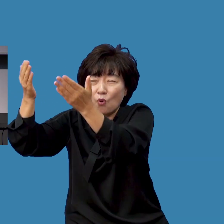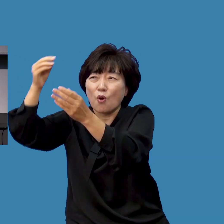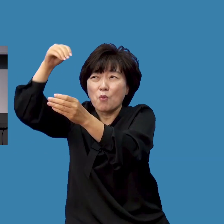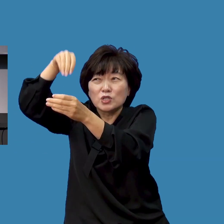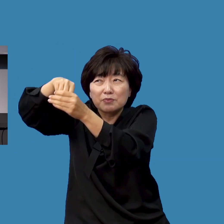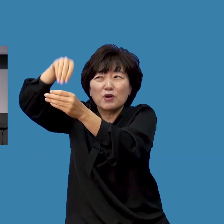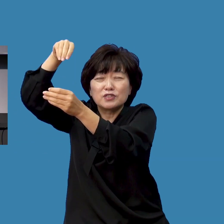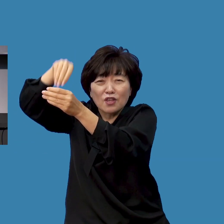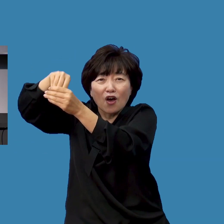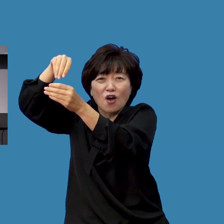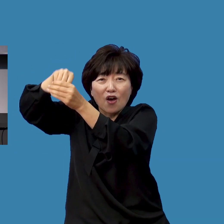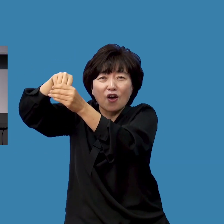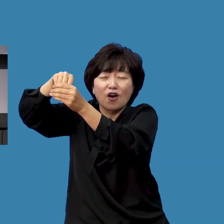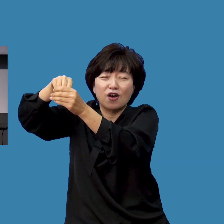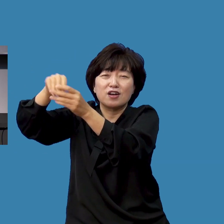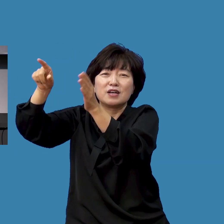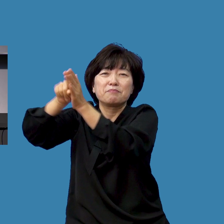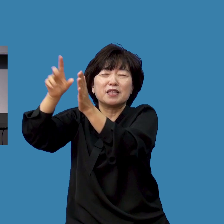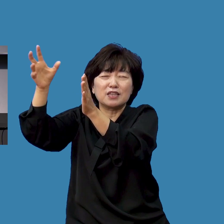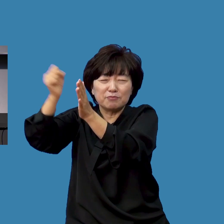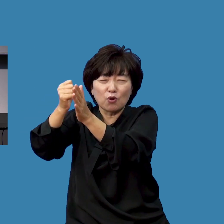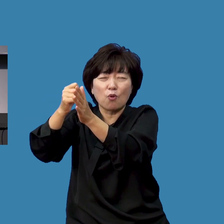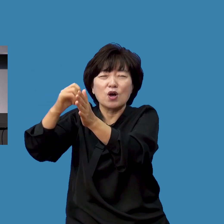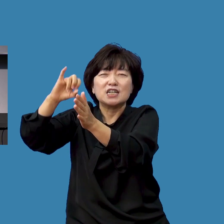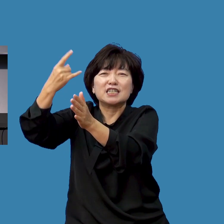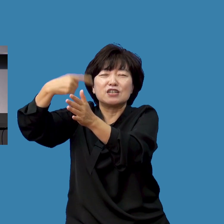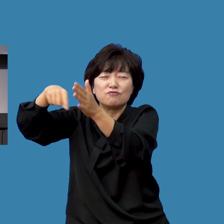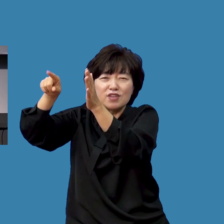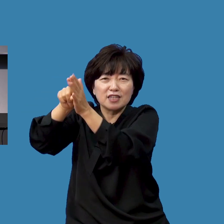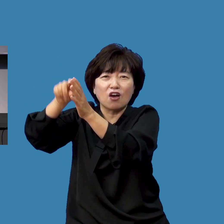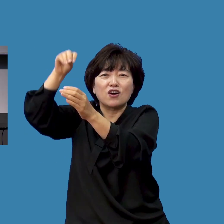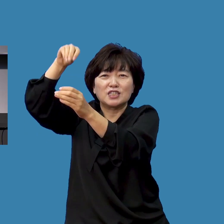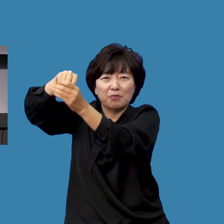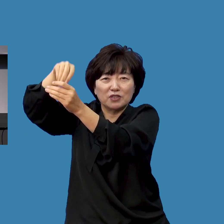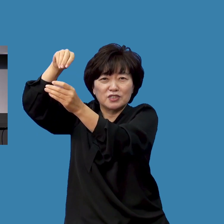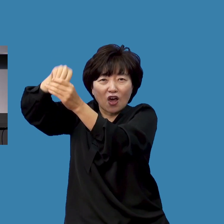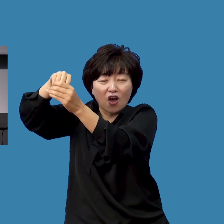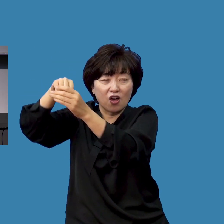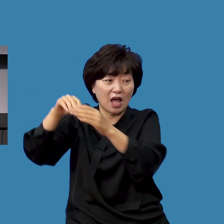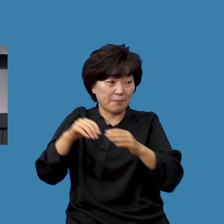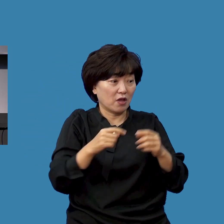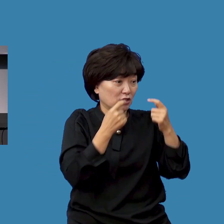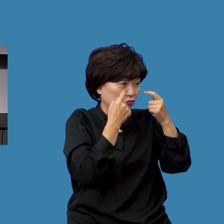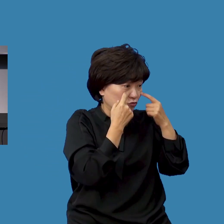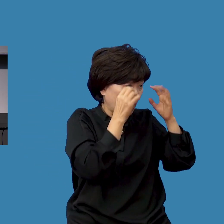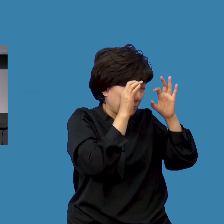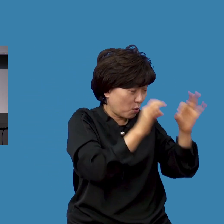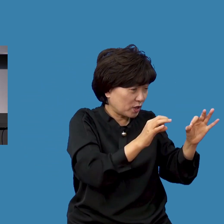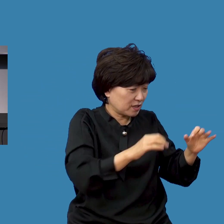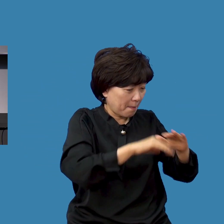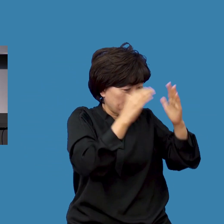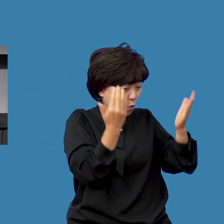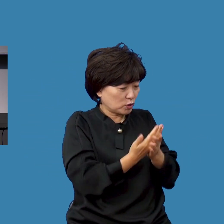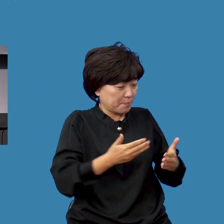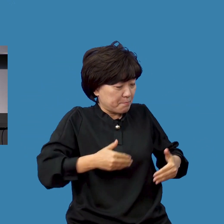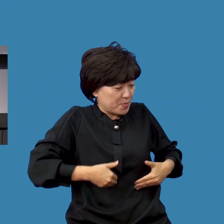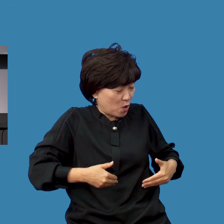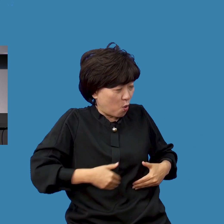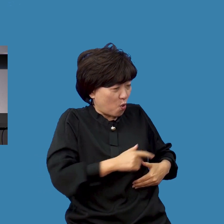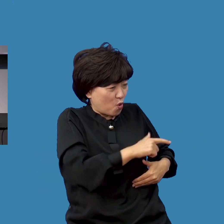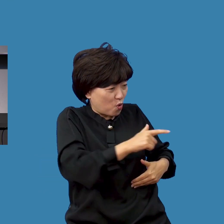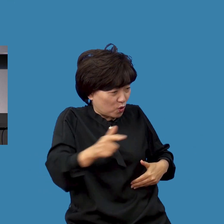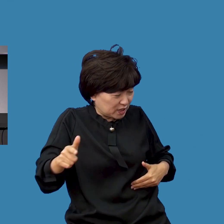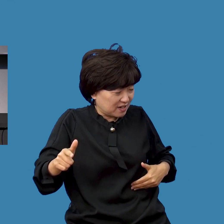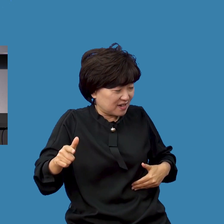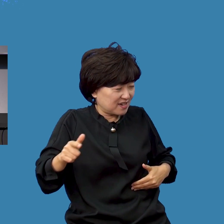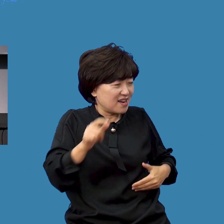있고, 하여간 믿음으로 그의 나라와 의를 위해서 뭔가를 심었어. 그러면 눈에 보이는 모든 필요들은